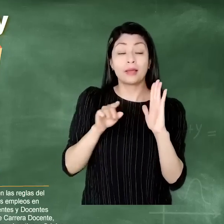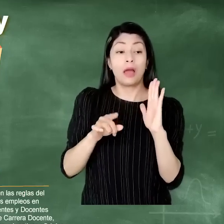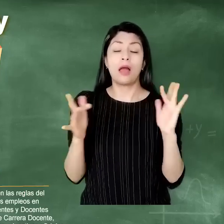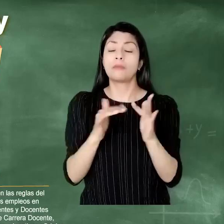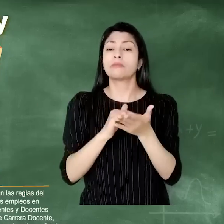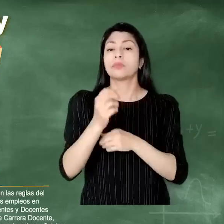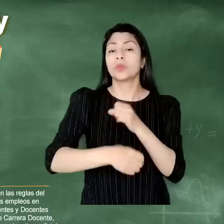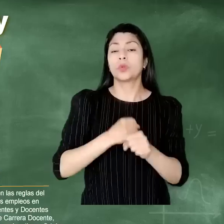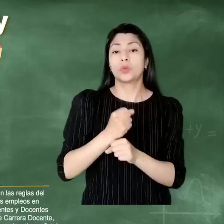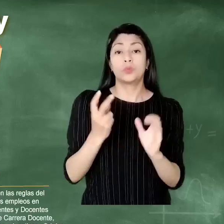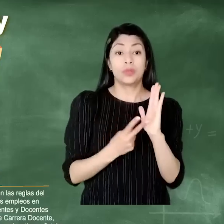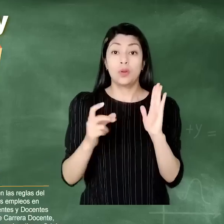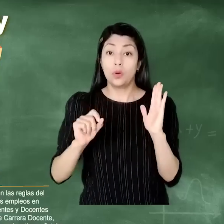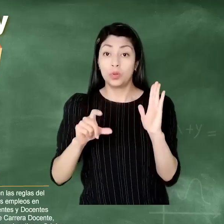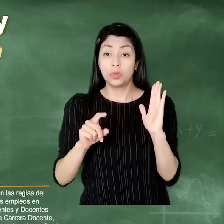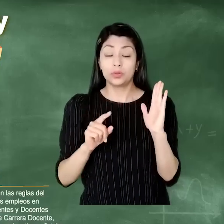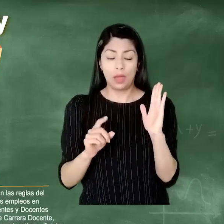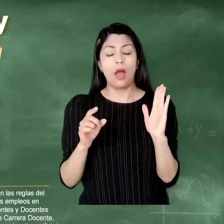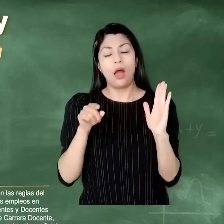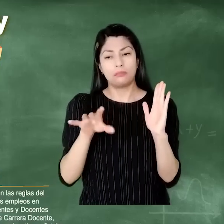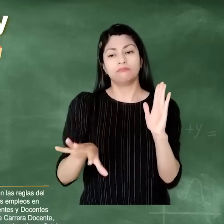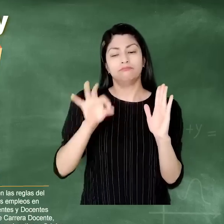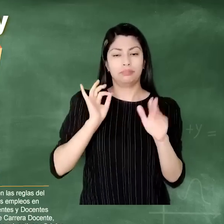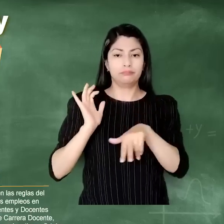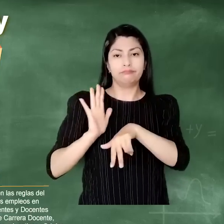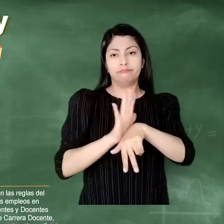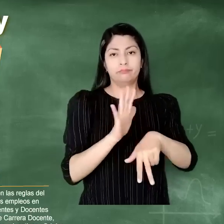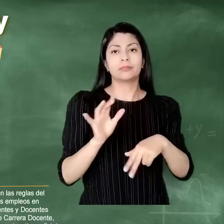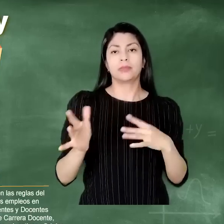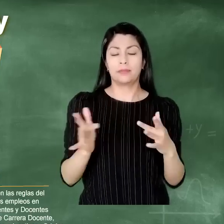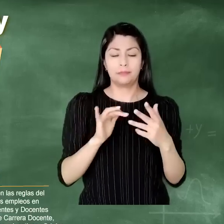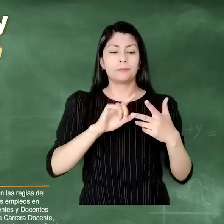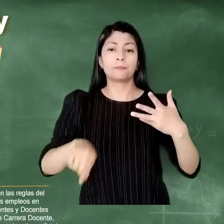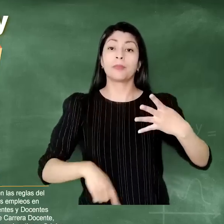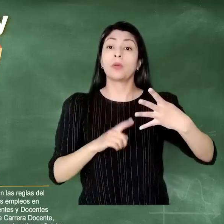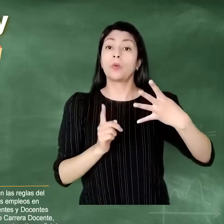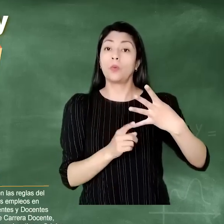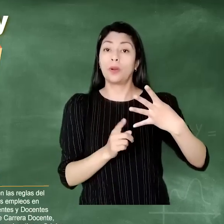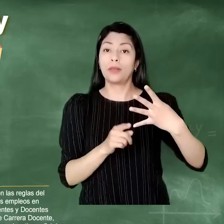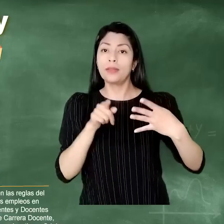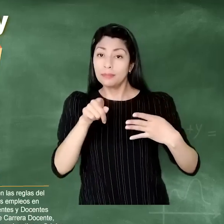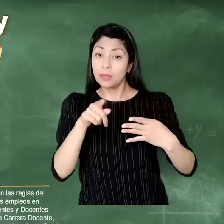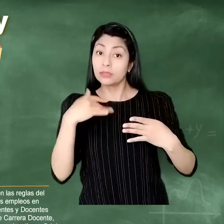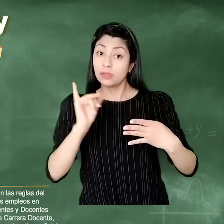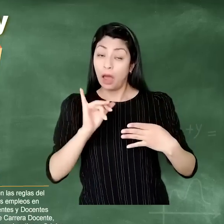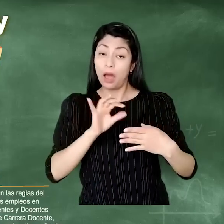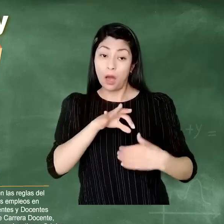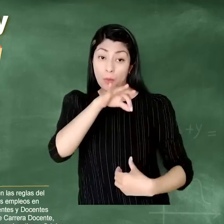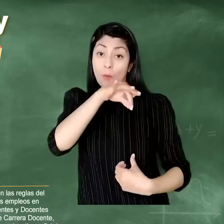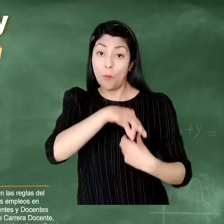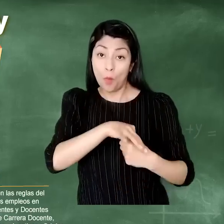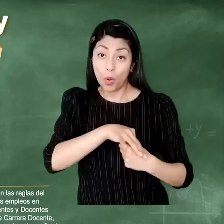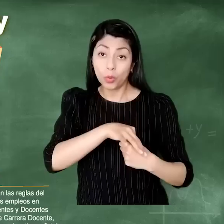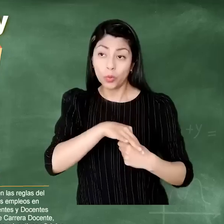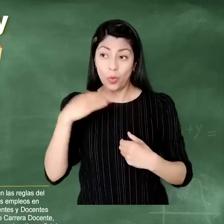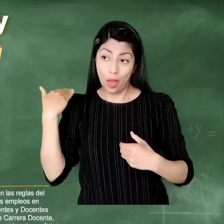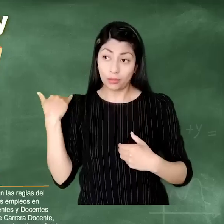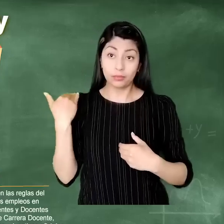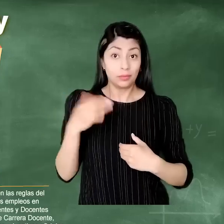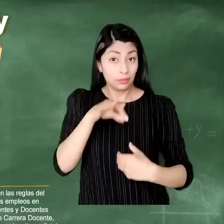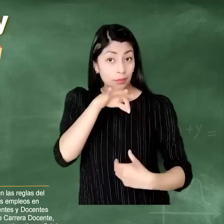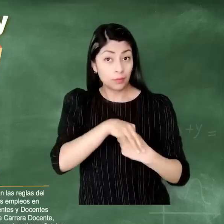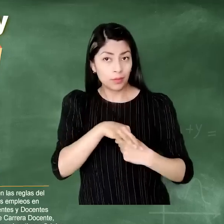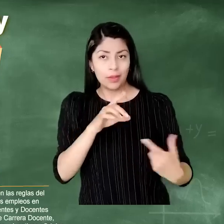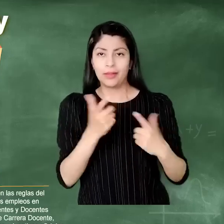1448 de 2011. 4. Con quien demuestre haber cumplido con el deber de votar en las elecciones